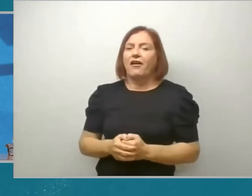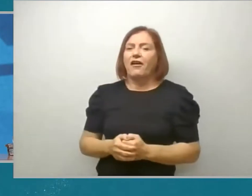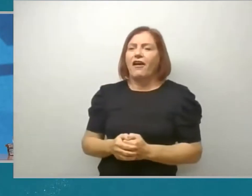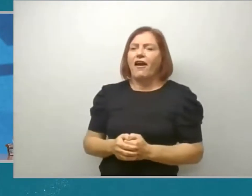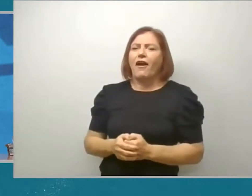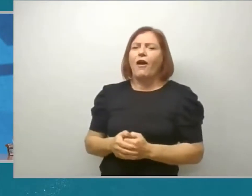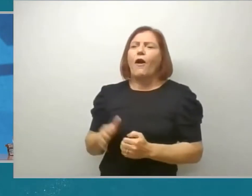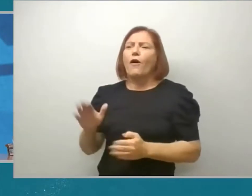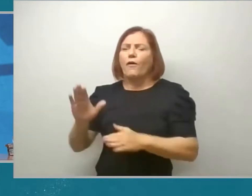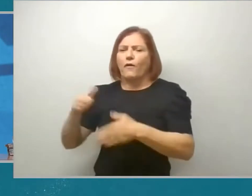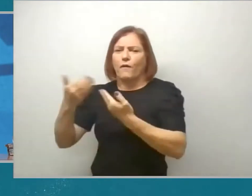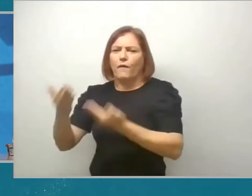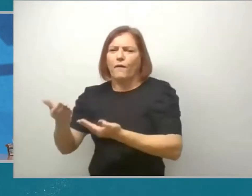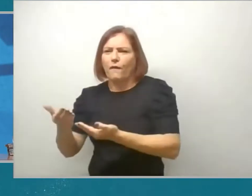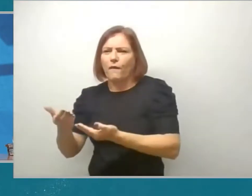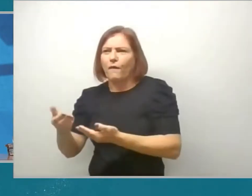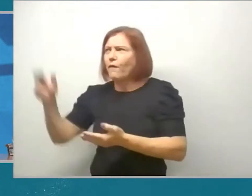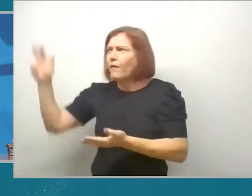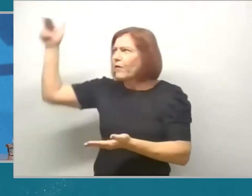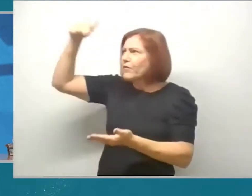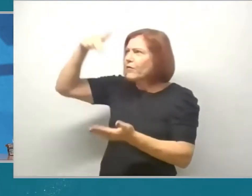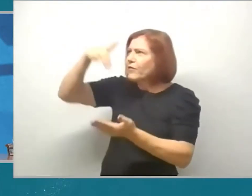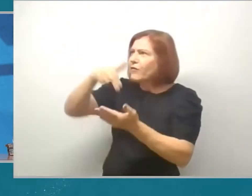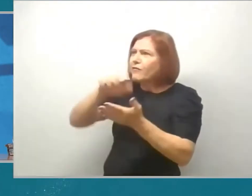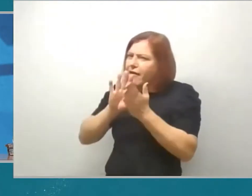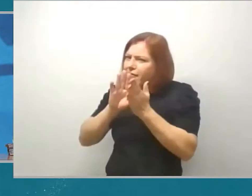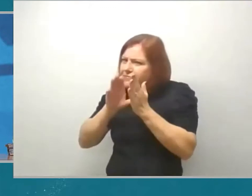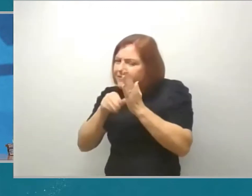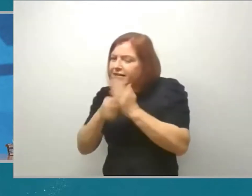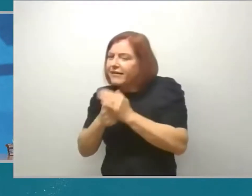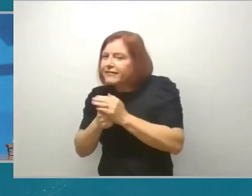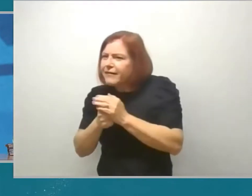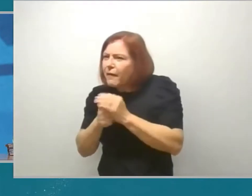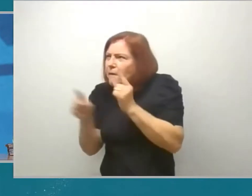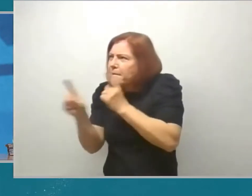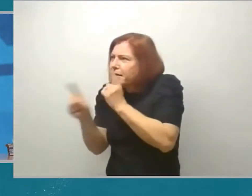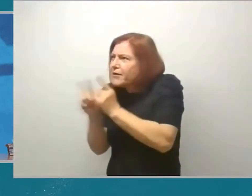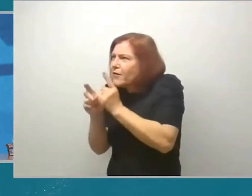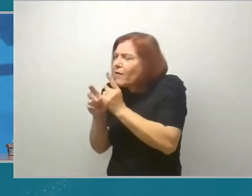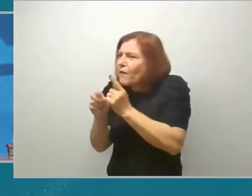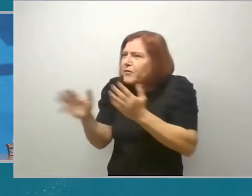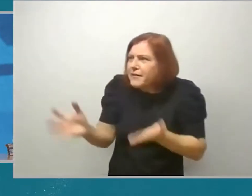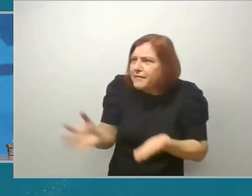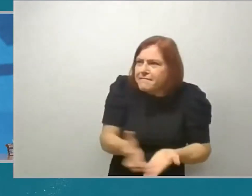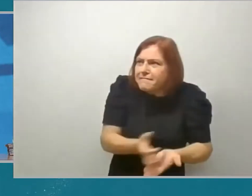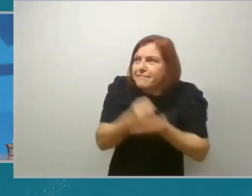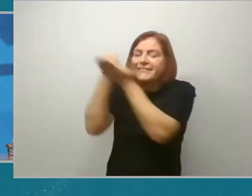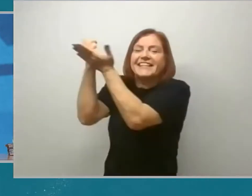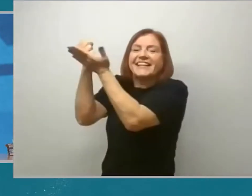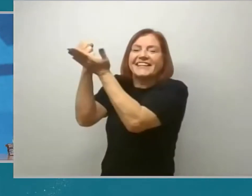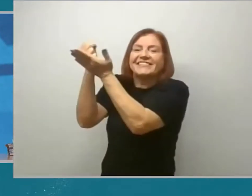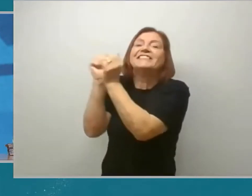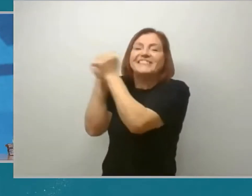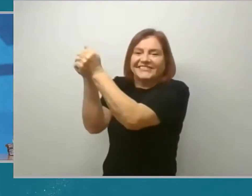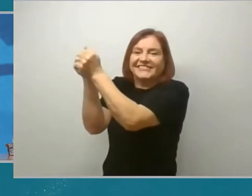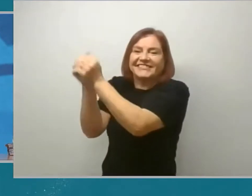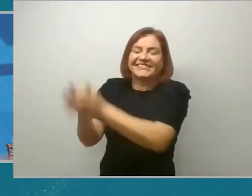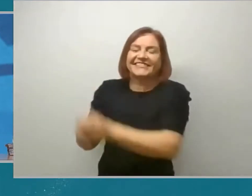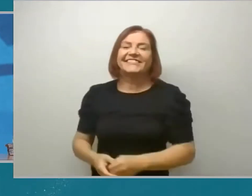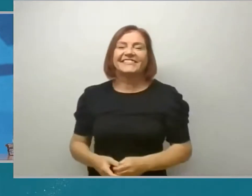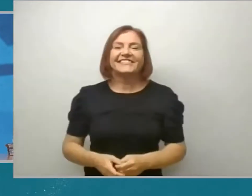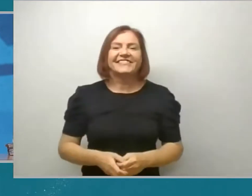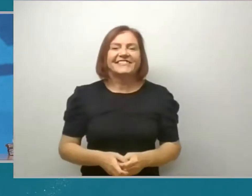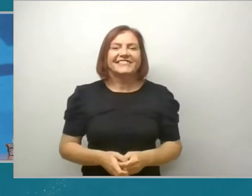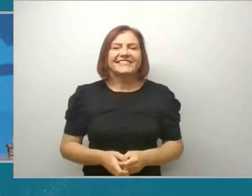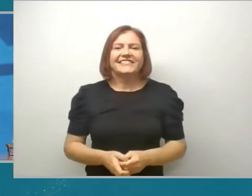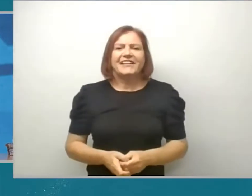me encontre e me leve. Oh, Senhor Jesus. Isso é encargo dessa